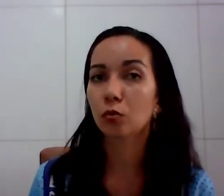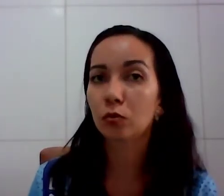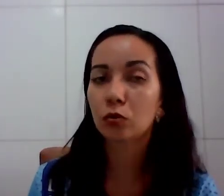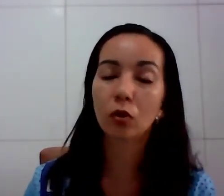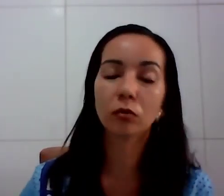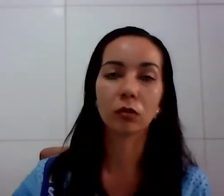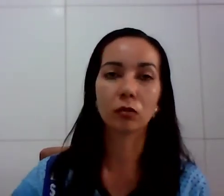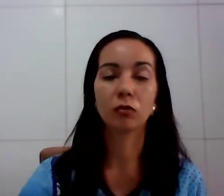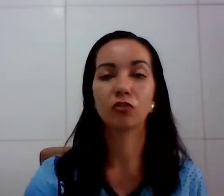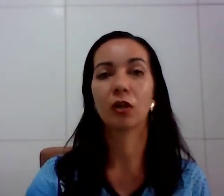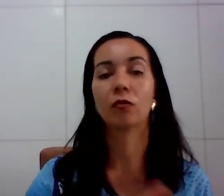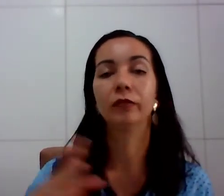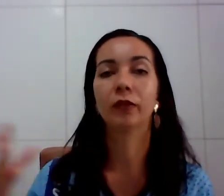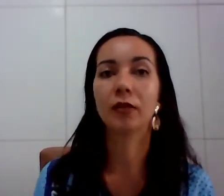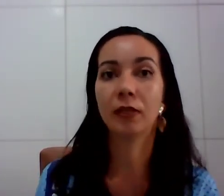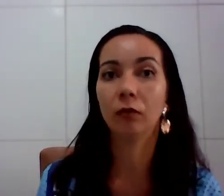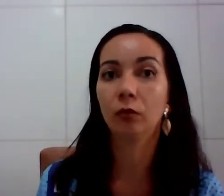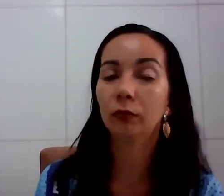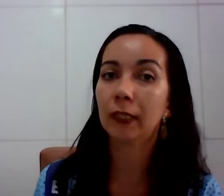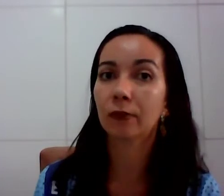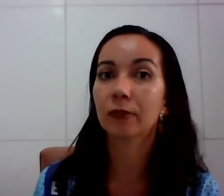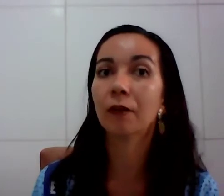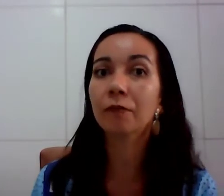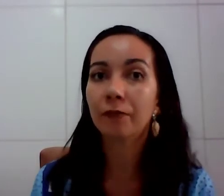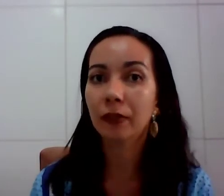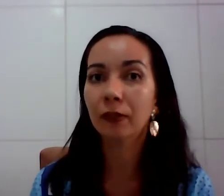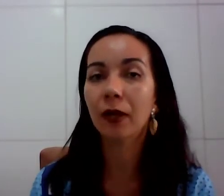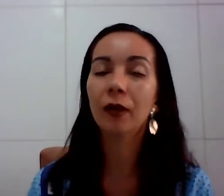pessoas, todas as coisas que acontecem ao longo da nossa vida,